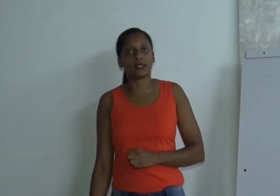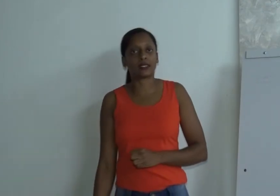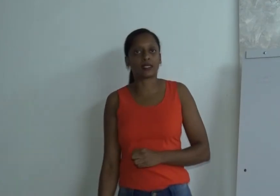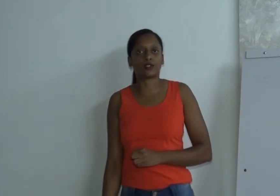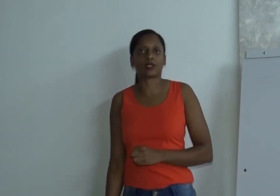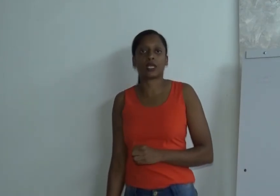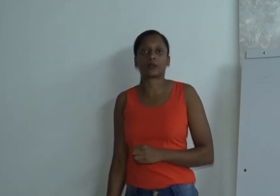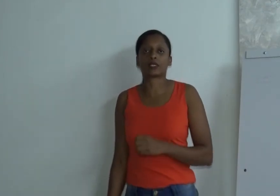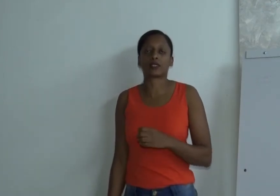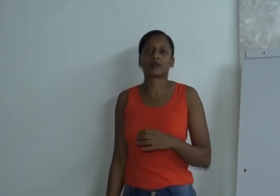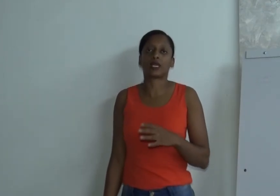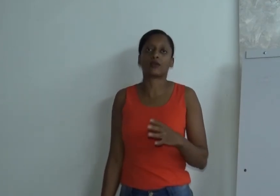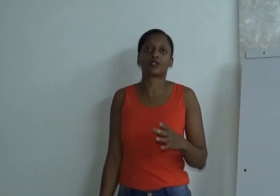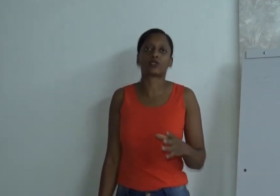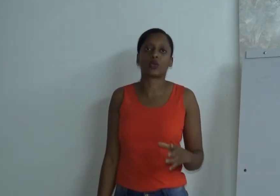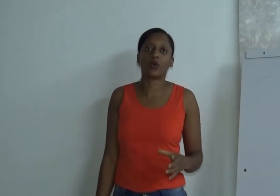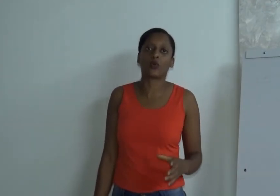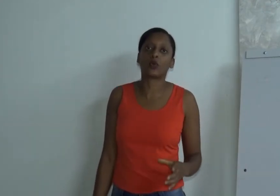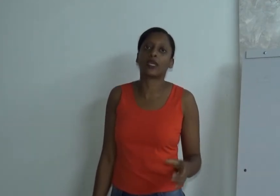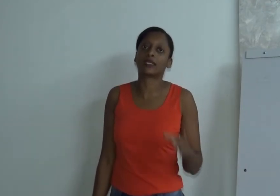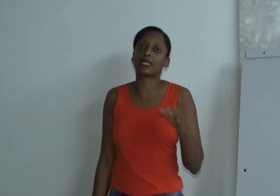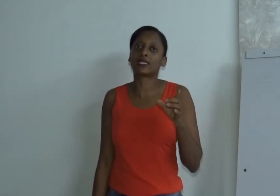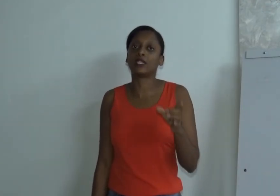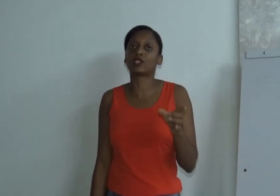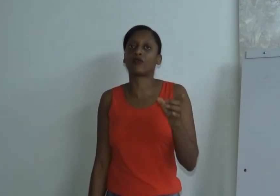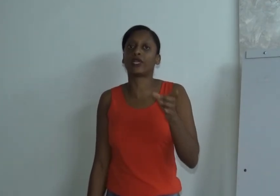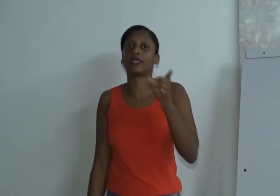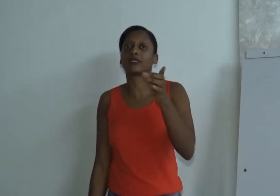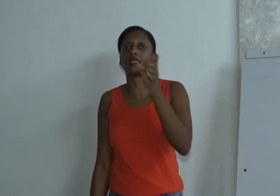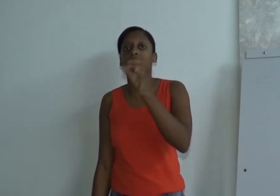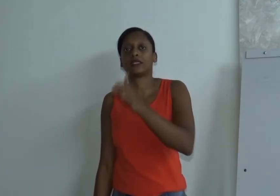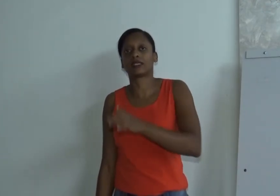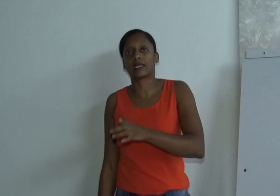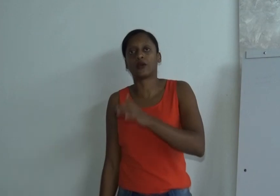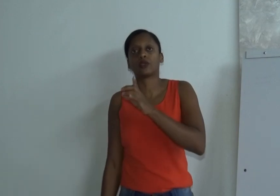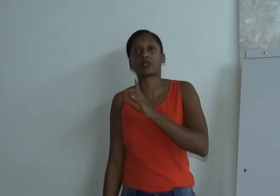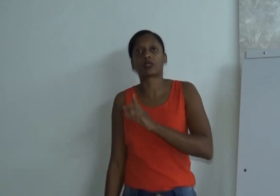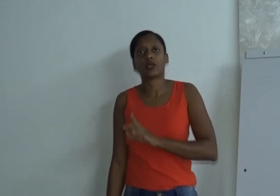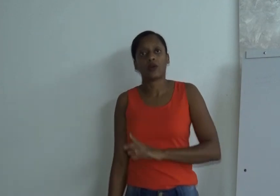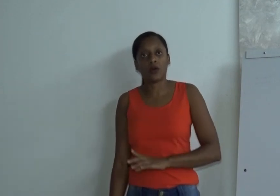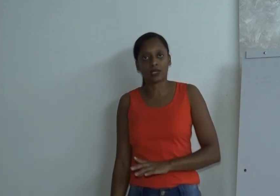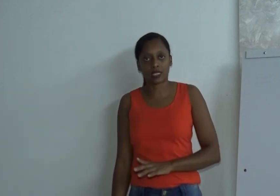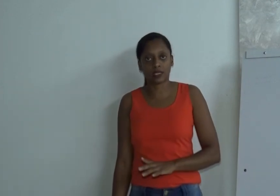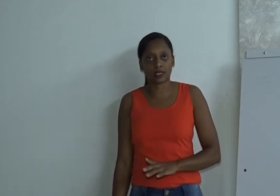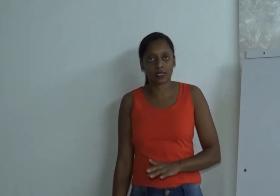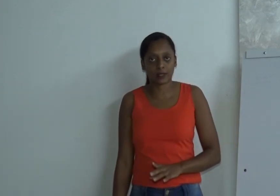indiferenciadas, que dizemos que são células tronco, que se diferencia em células ósseas.